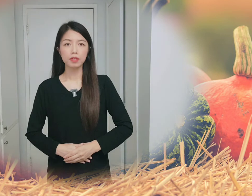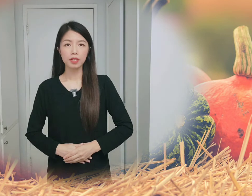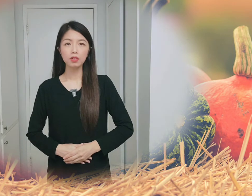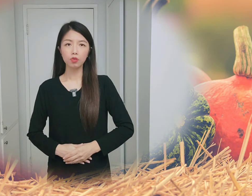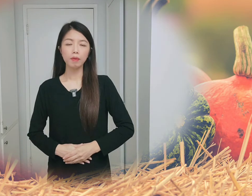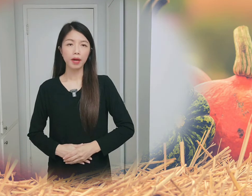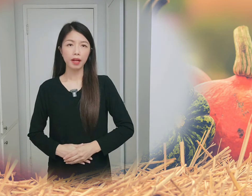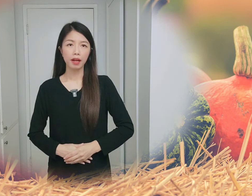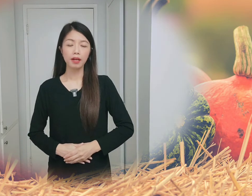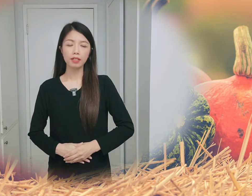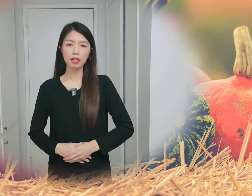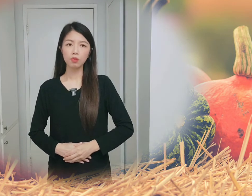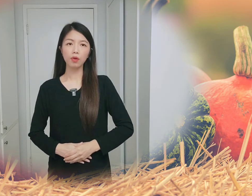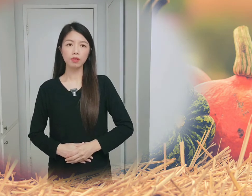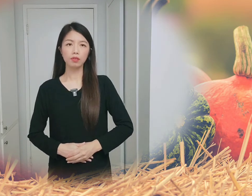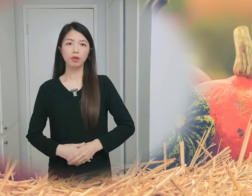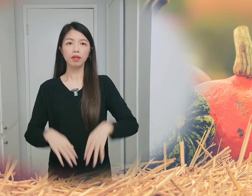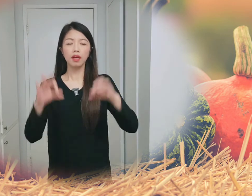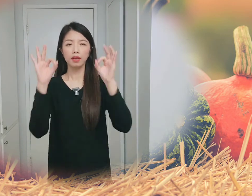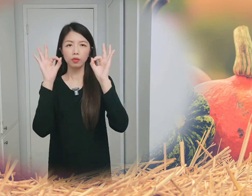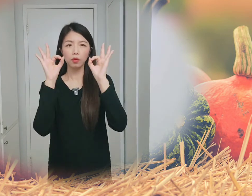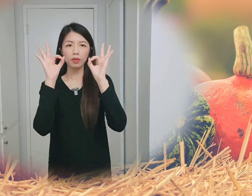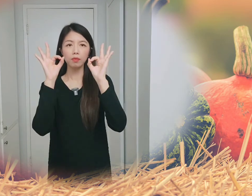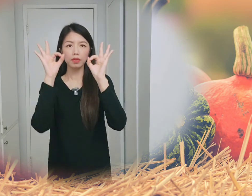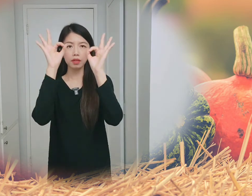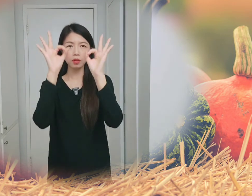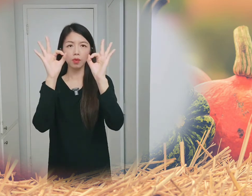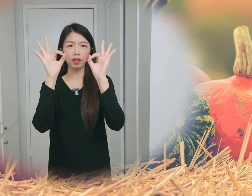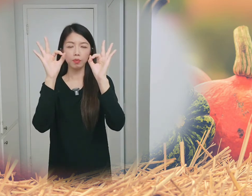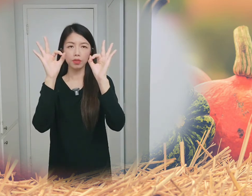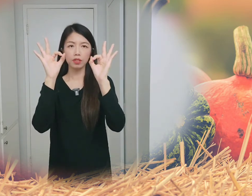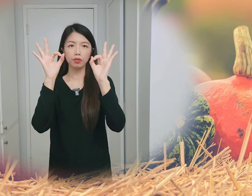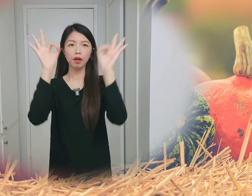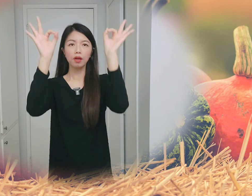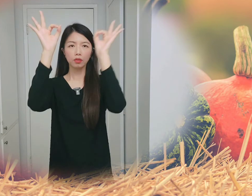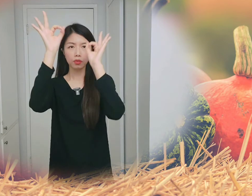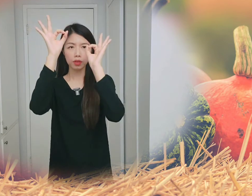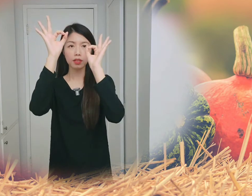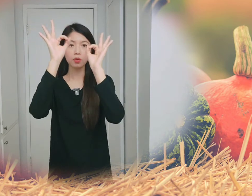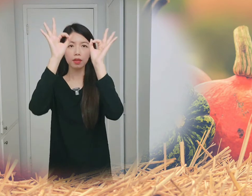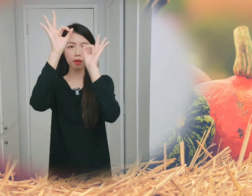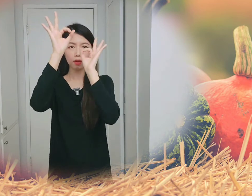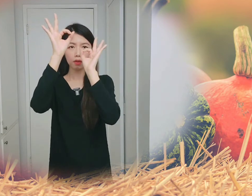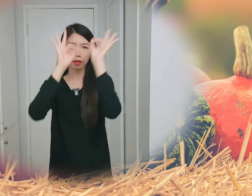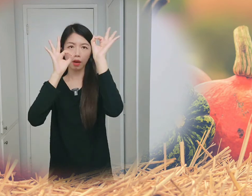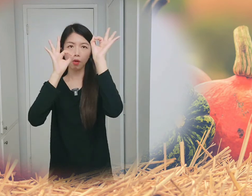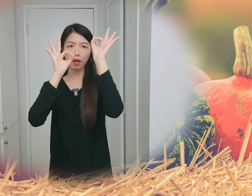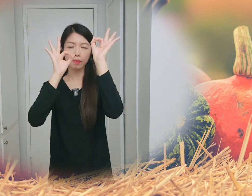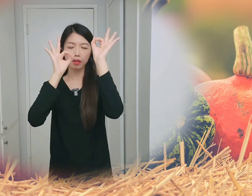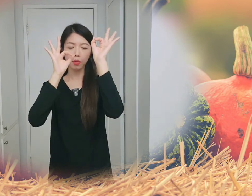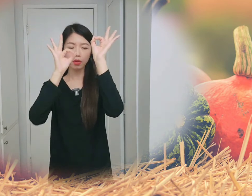실수가 없으신 주만 바라라. 실수라고 하는 뜻의 수어는 양손 엄지검지를 동그랗게 붙이시고요. 눈 있는 쪽에서